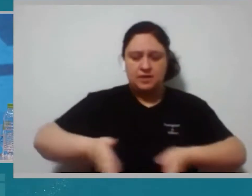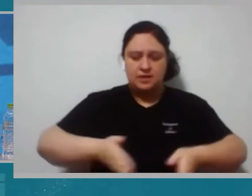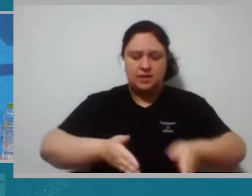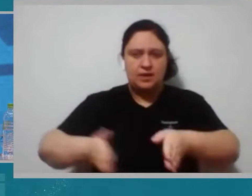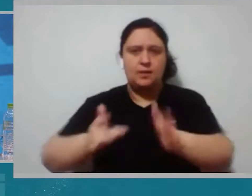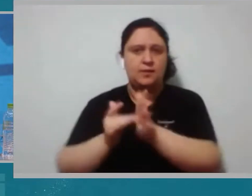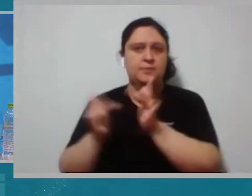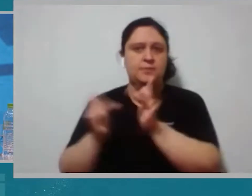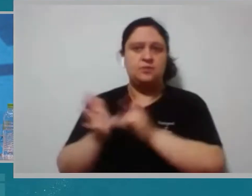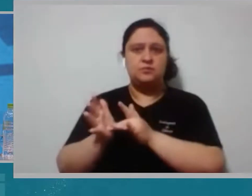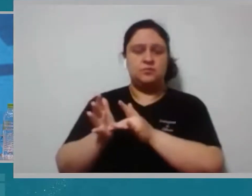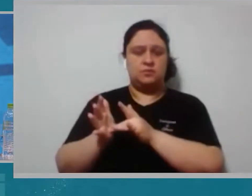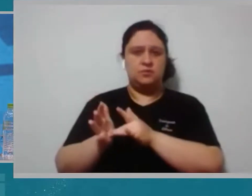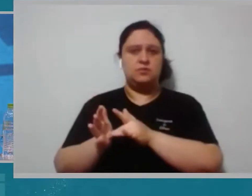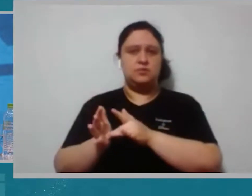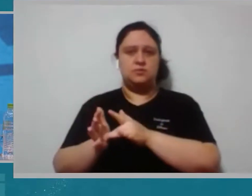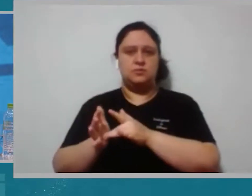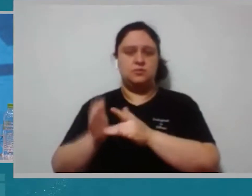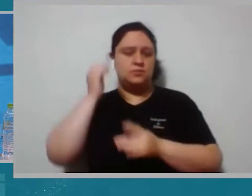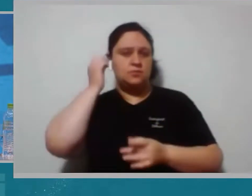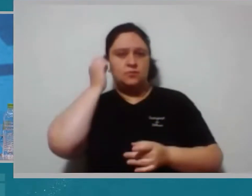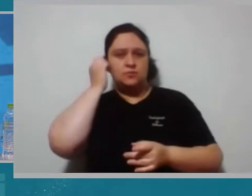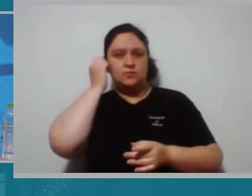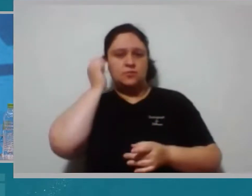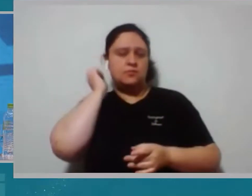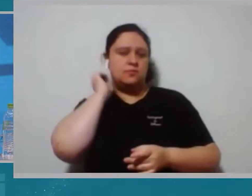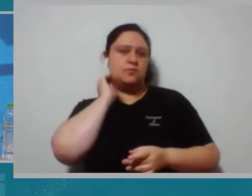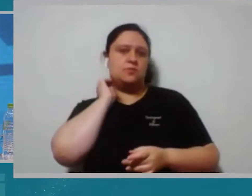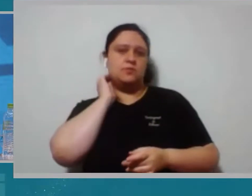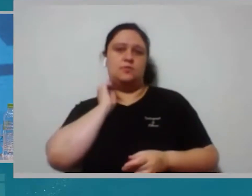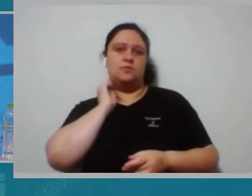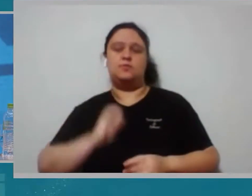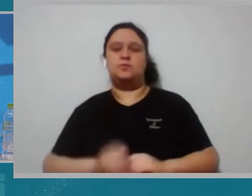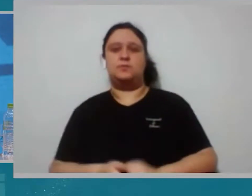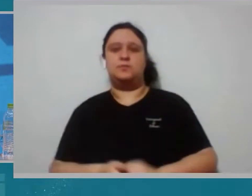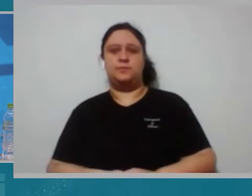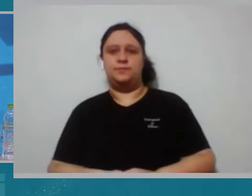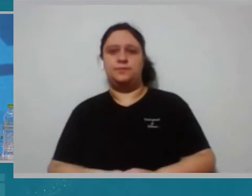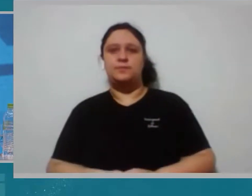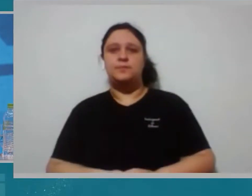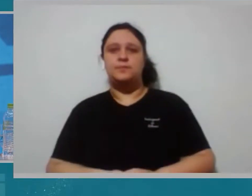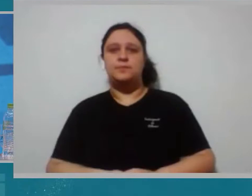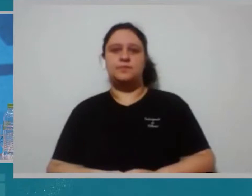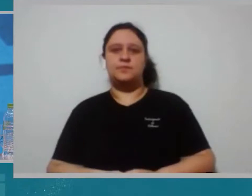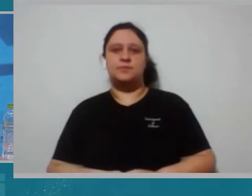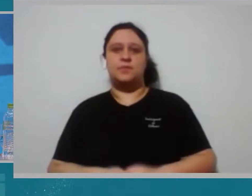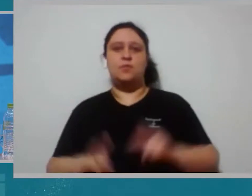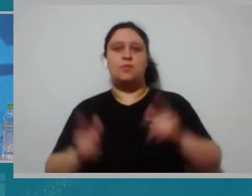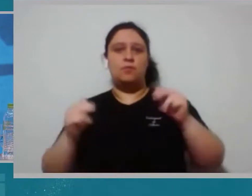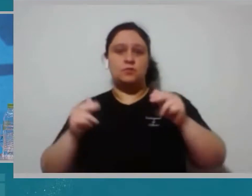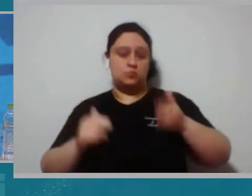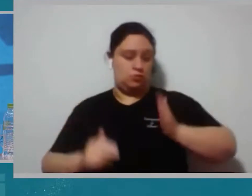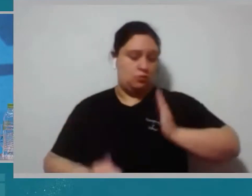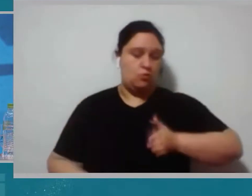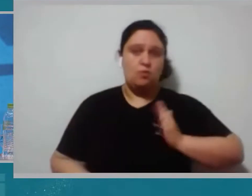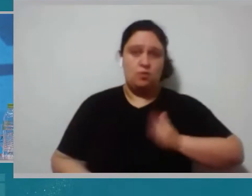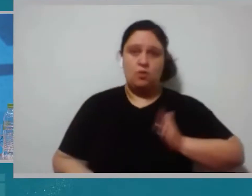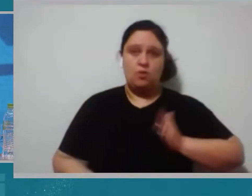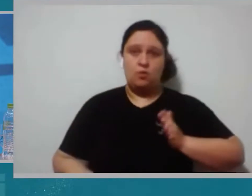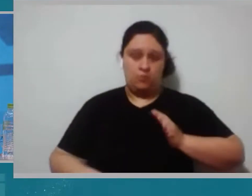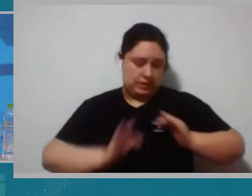veredas. Isso principalmente se refere ao coração das pessoas, né? Para